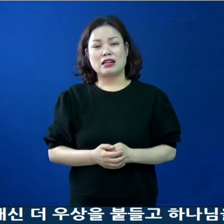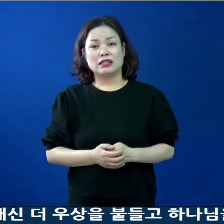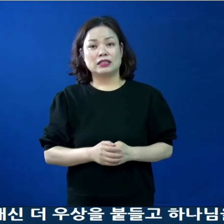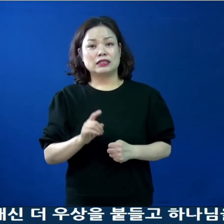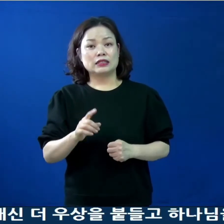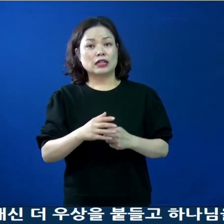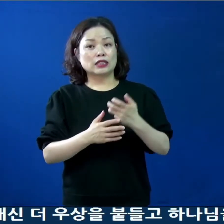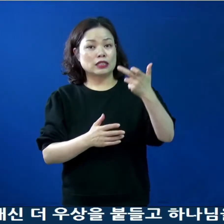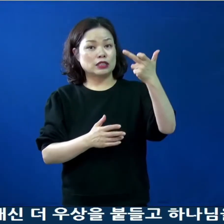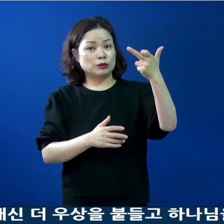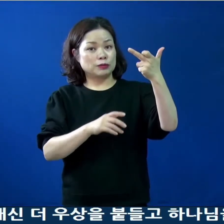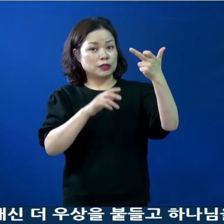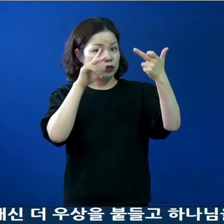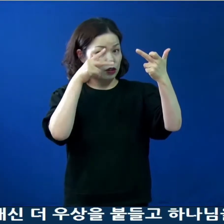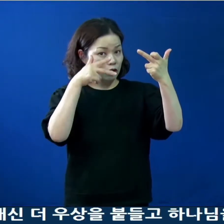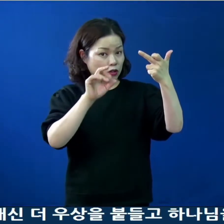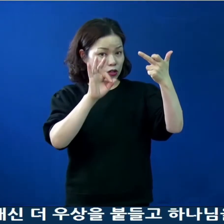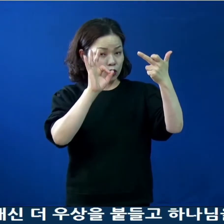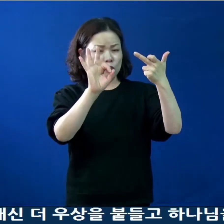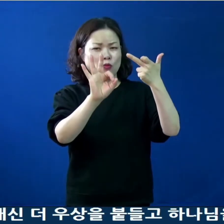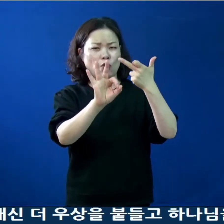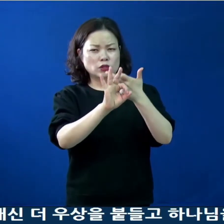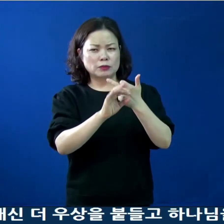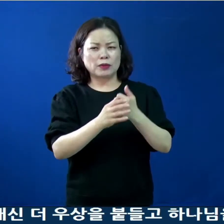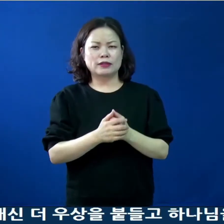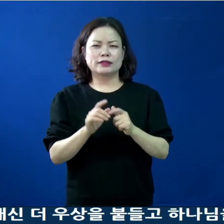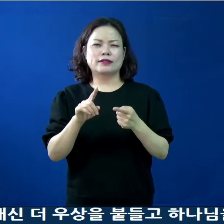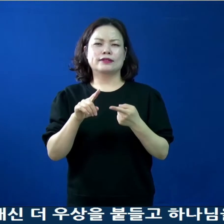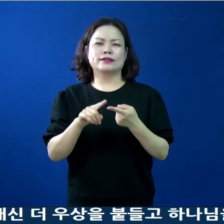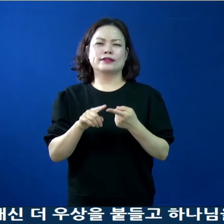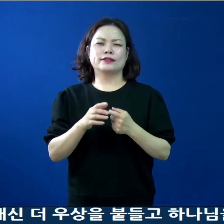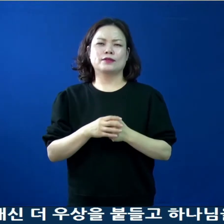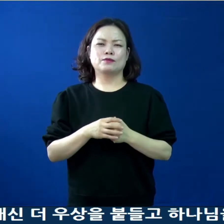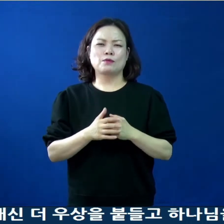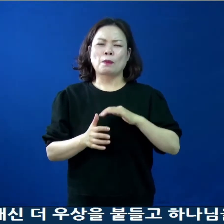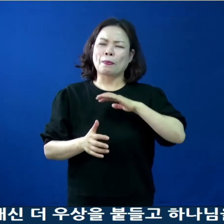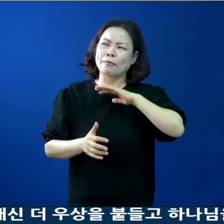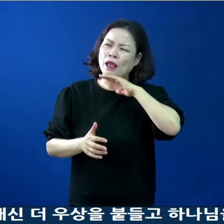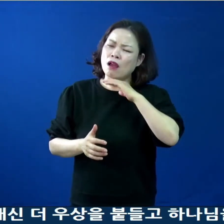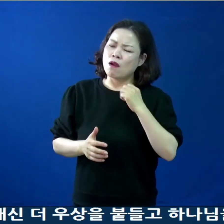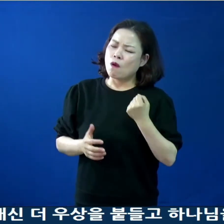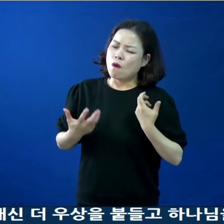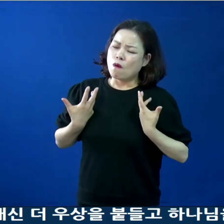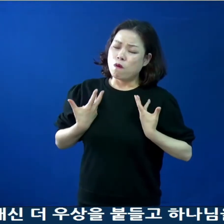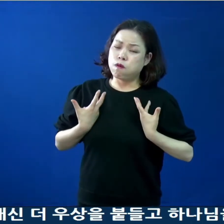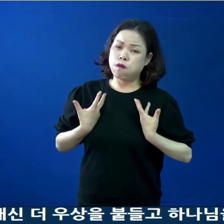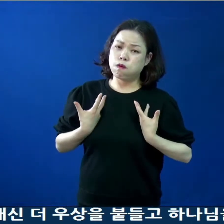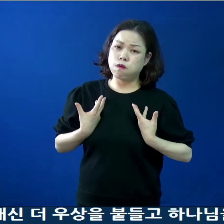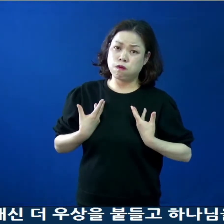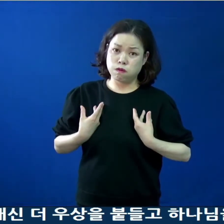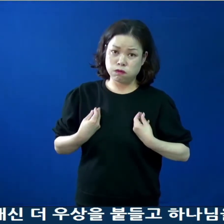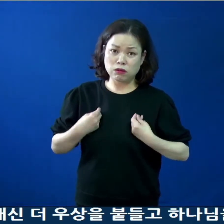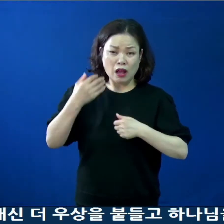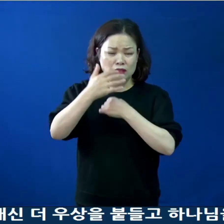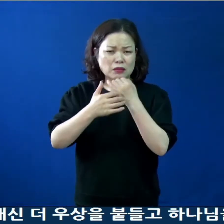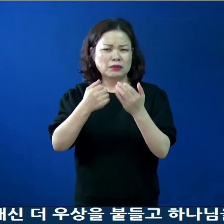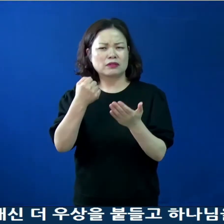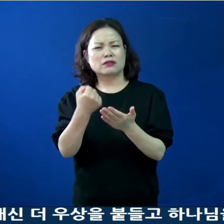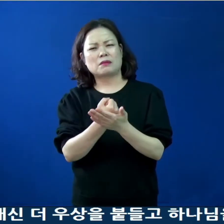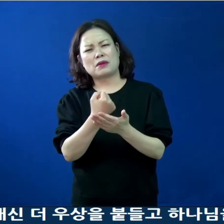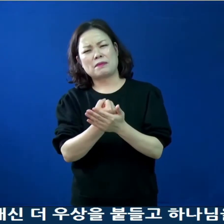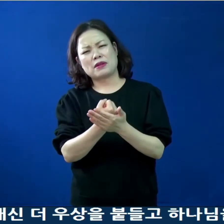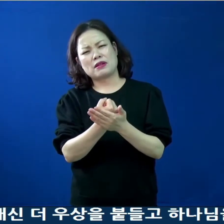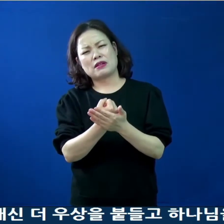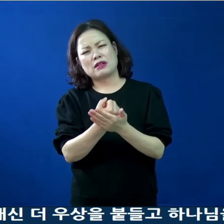이제 27절부터 쭉 보시면 이제 이것에 대해서 이제 원망과 낙심과 지쳐 있는 하나님에 대한 섭섭한 마음이